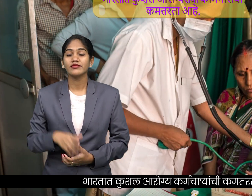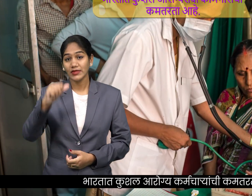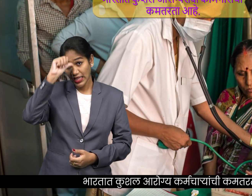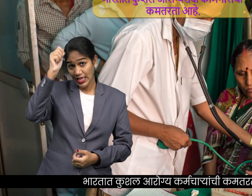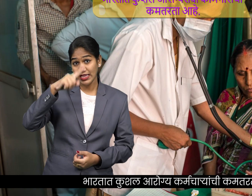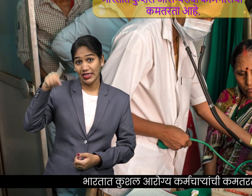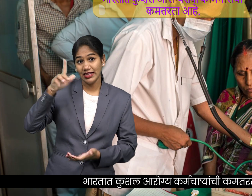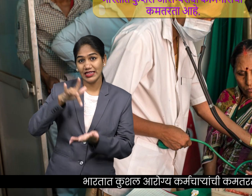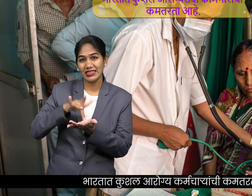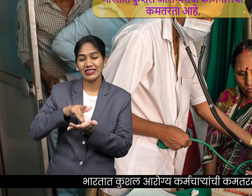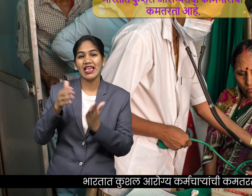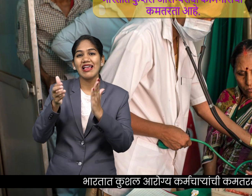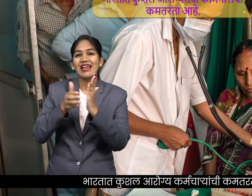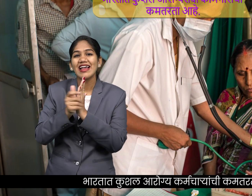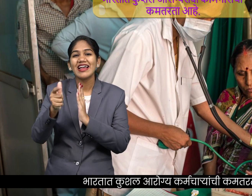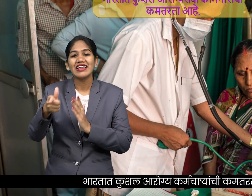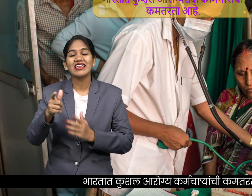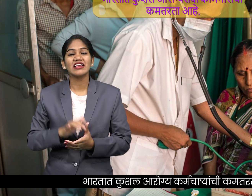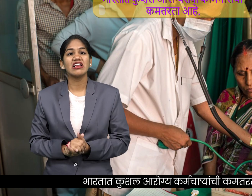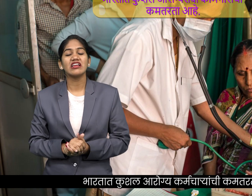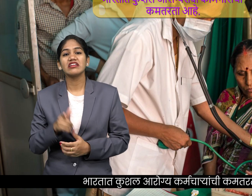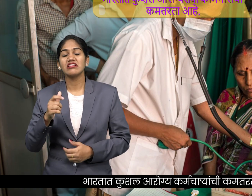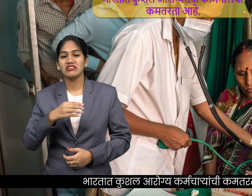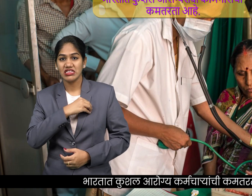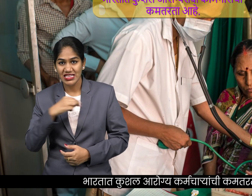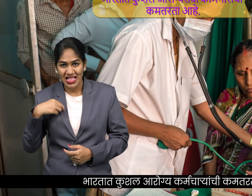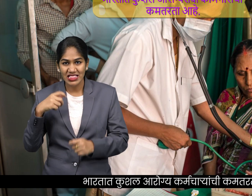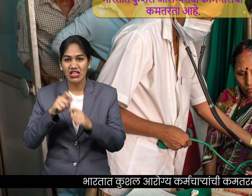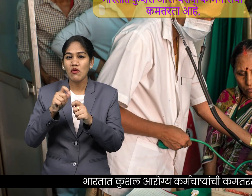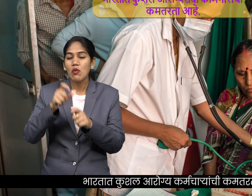भारतात कुशल आरोग्य कर्मचाऱ्यांची कमतरता.